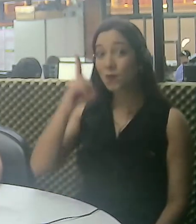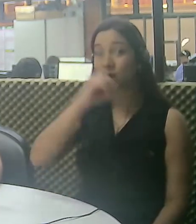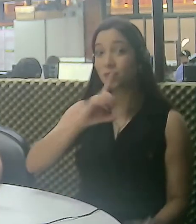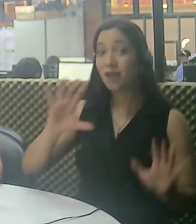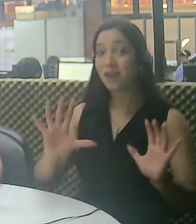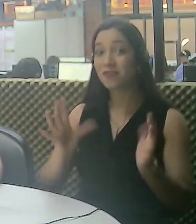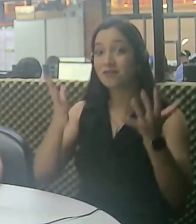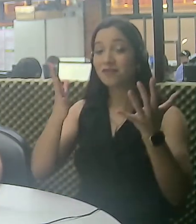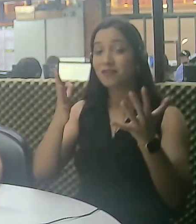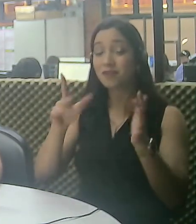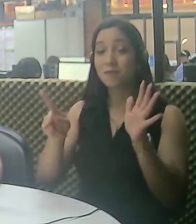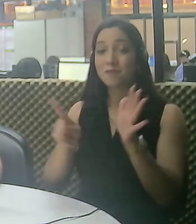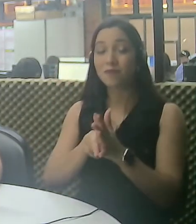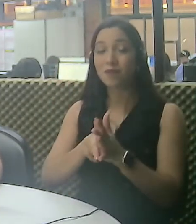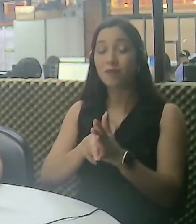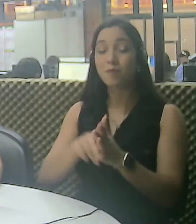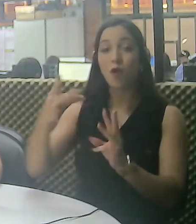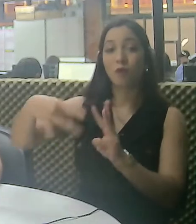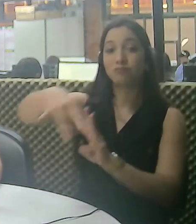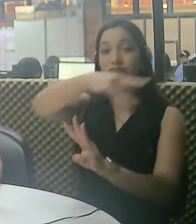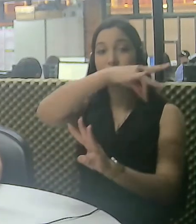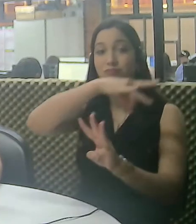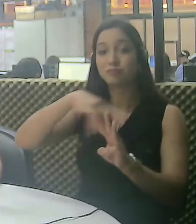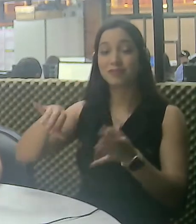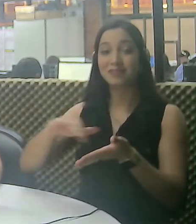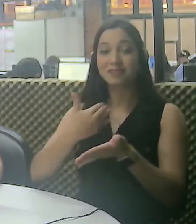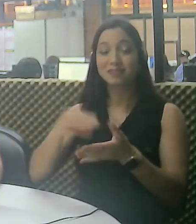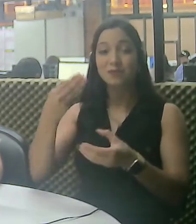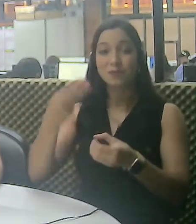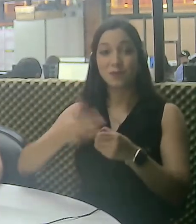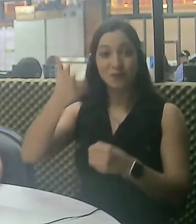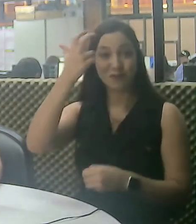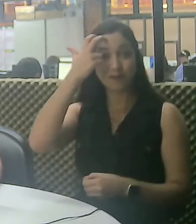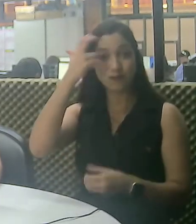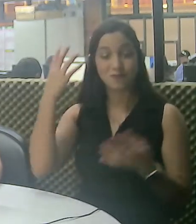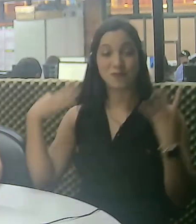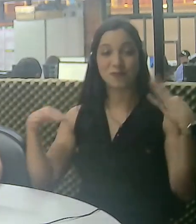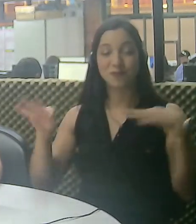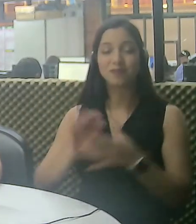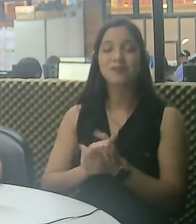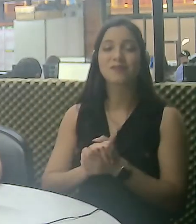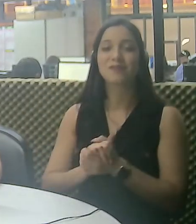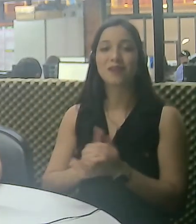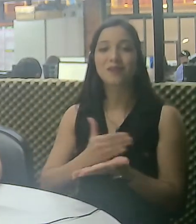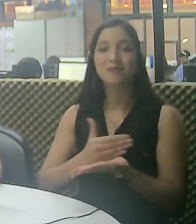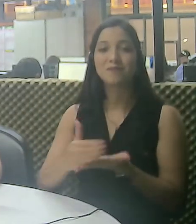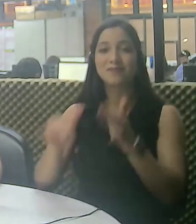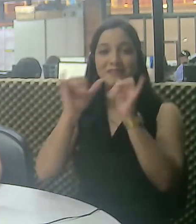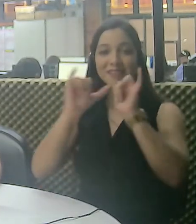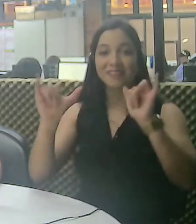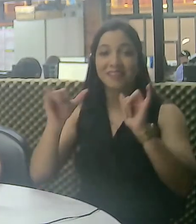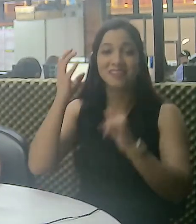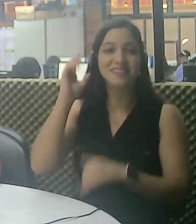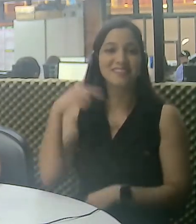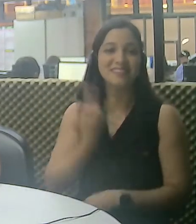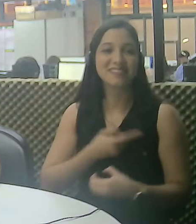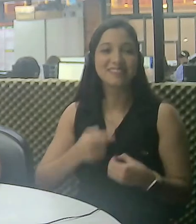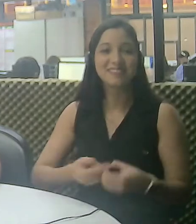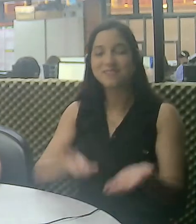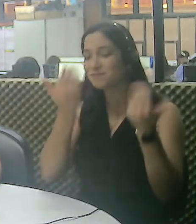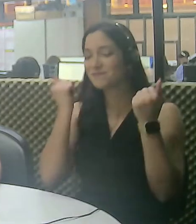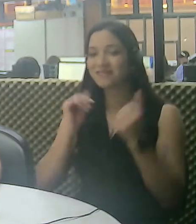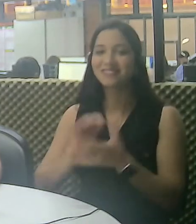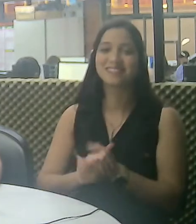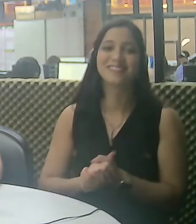de Folia de Reis, promovido pela Secretaria de Cultura e Turismo. Essas e outras notícias a partir de agora na Rádio Nossa Cidade.